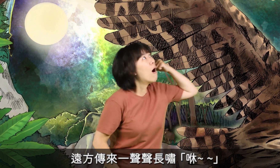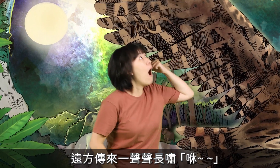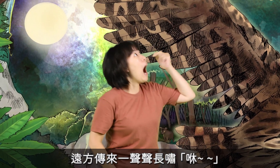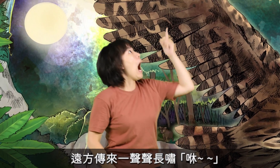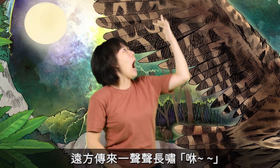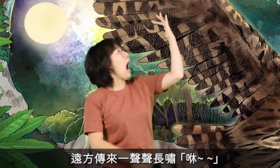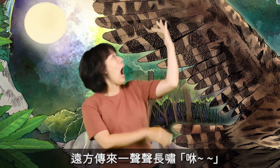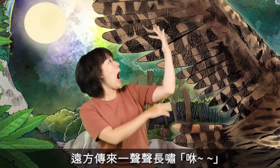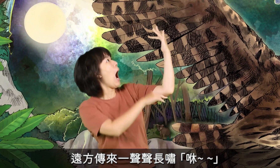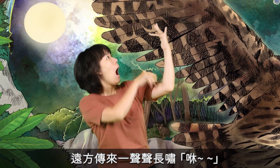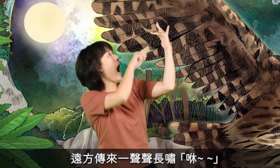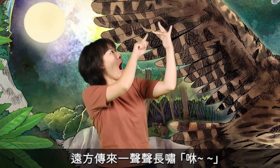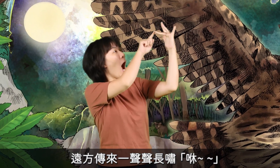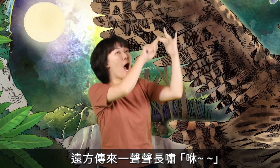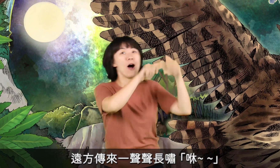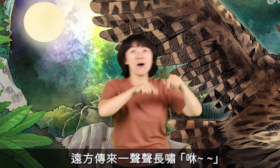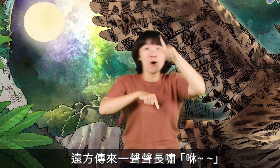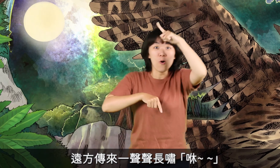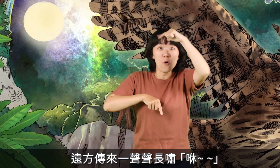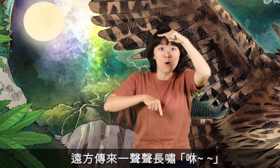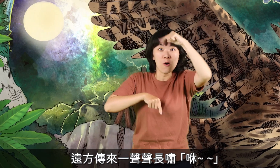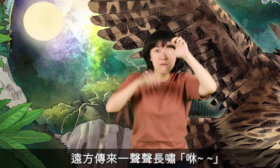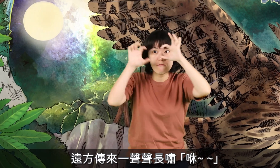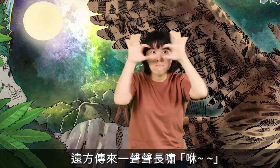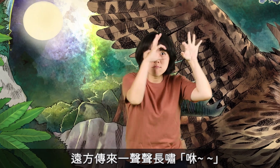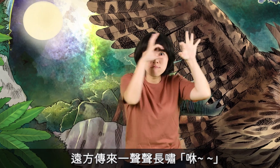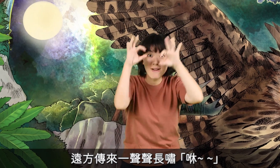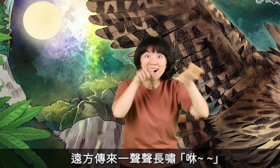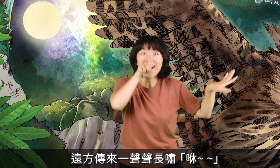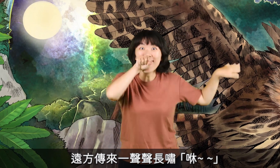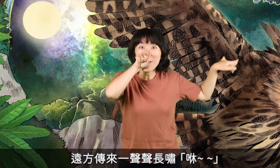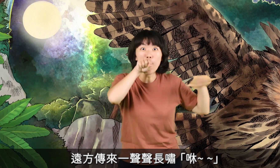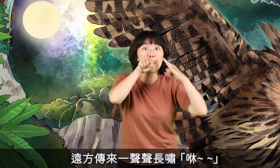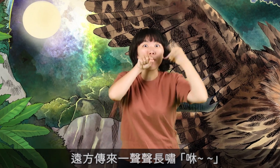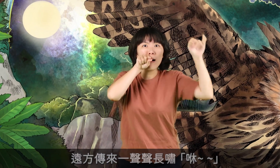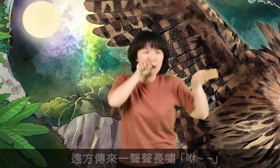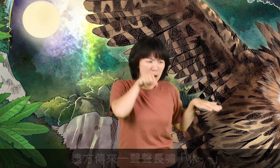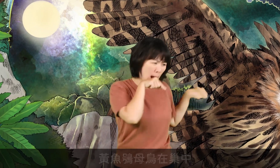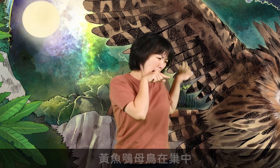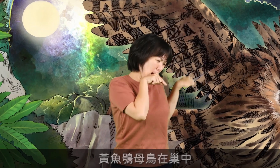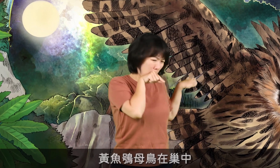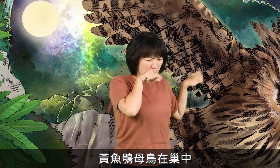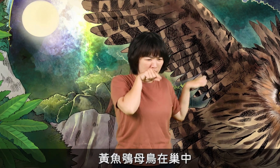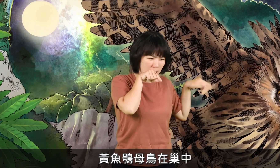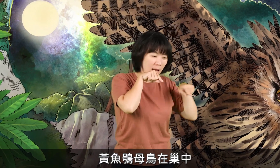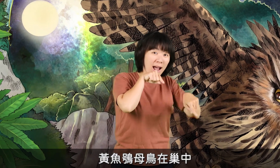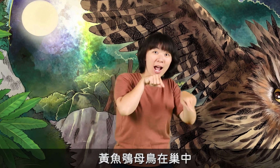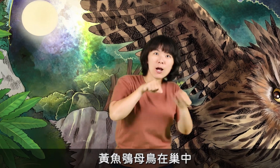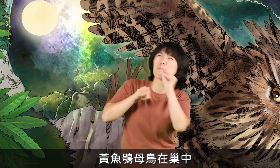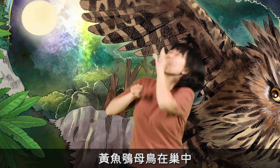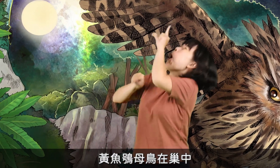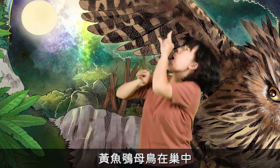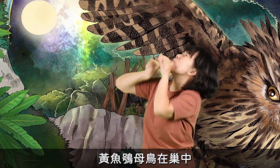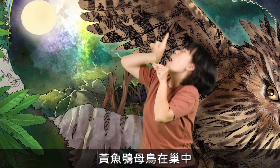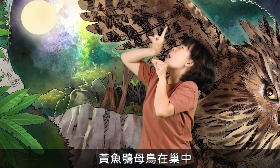方传来一声声长啸，咻！黄鱼、枭母鸟在巢